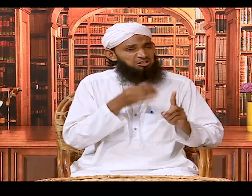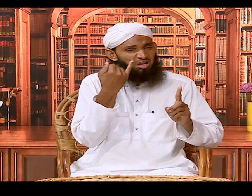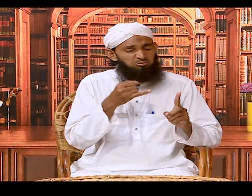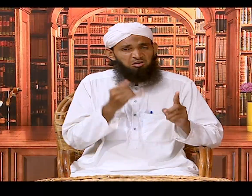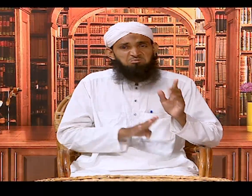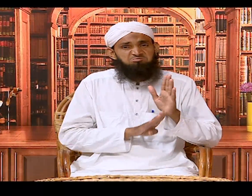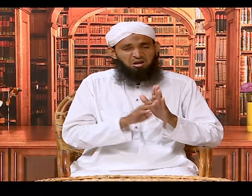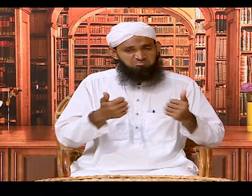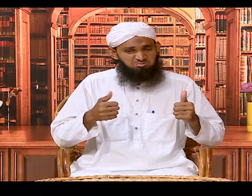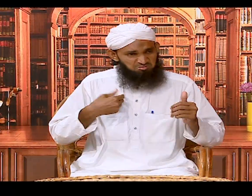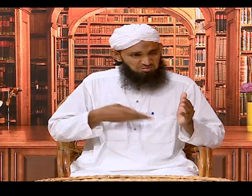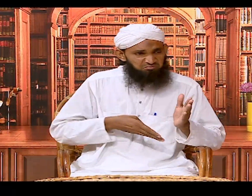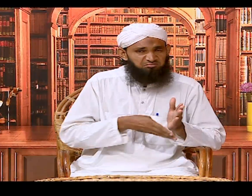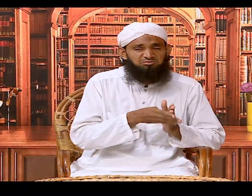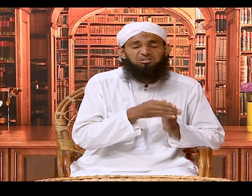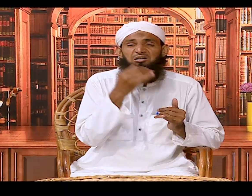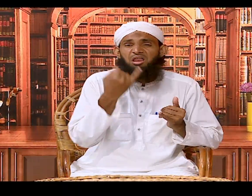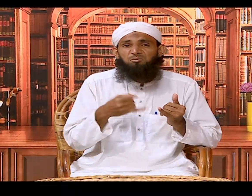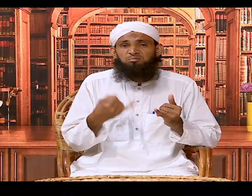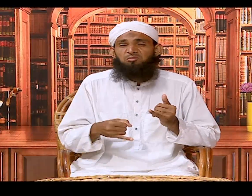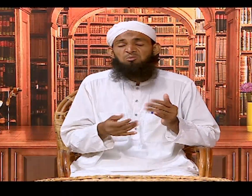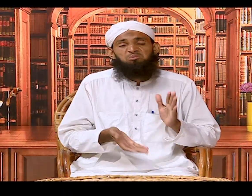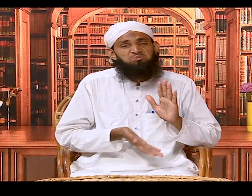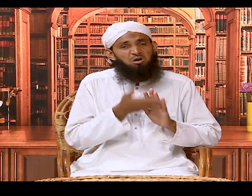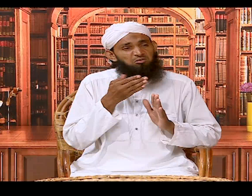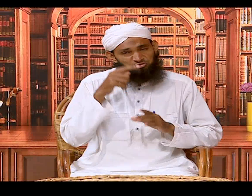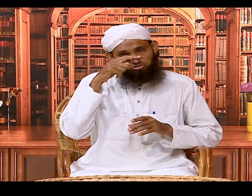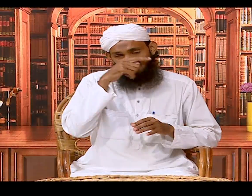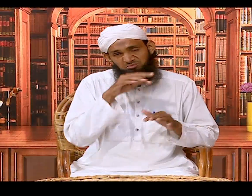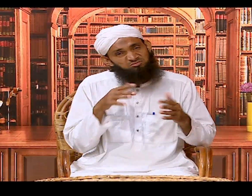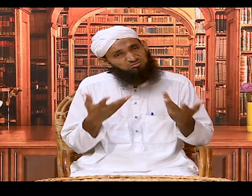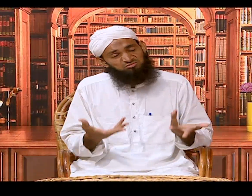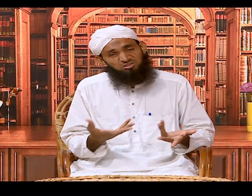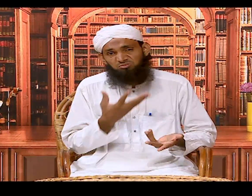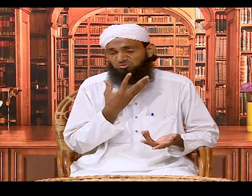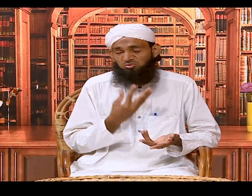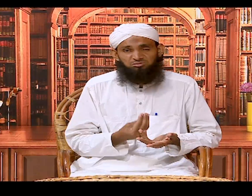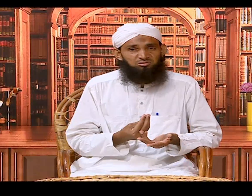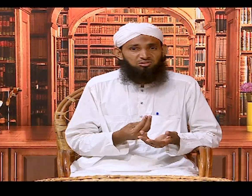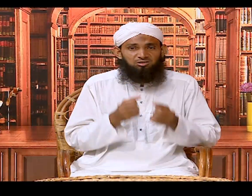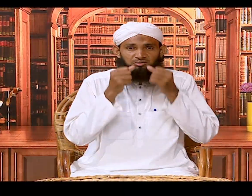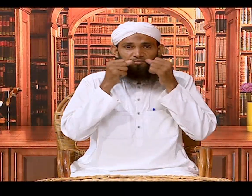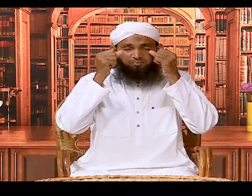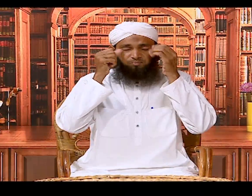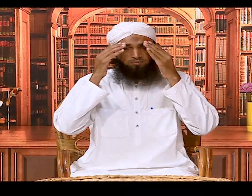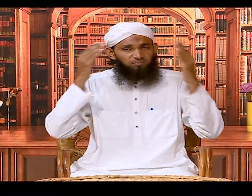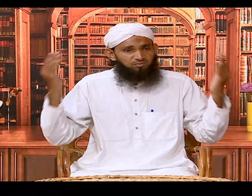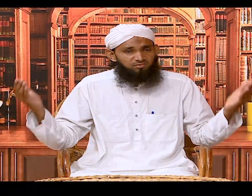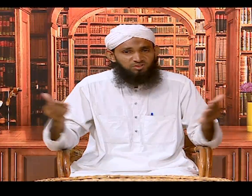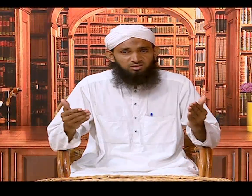اتر آتے، اور انسانیت سے گرے ہوئے کام کرنے میں بھی شرم محسوس نہیں کرتے۔ صلو علی الحبیب صلی